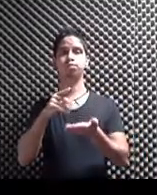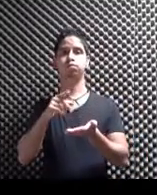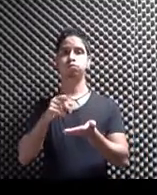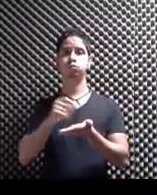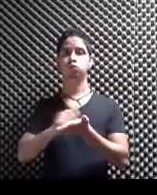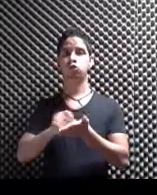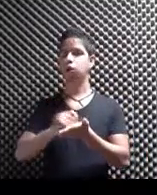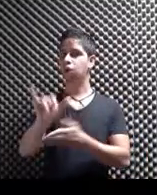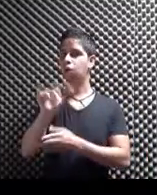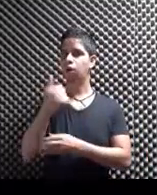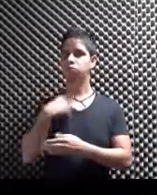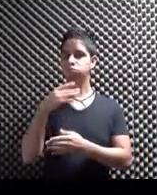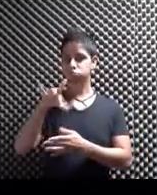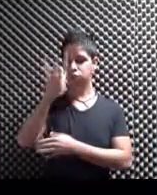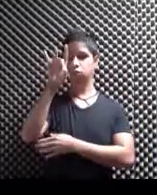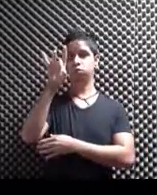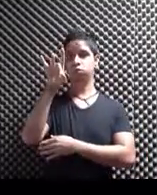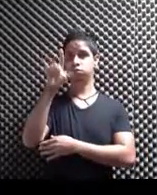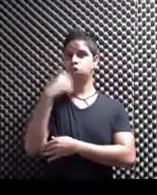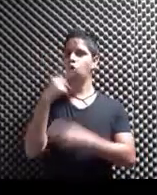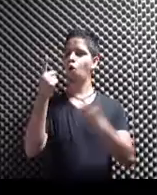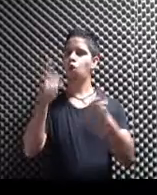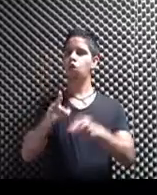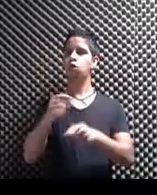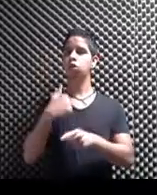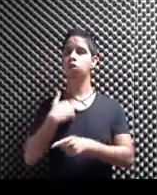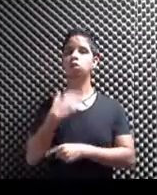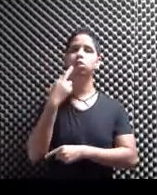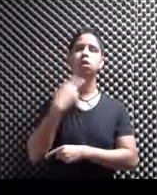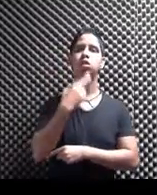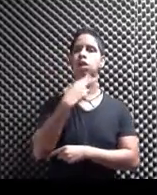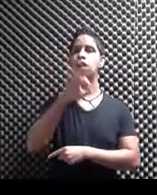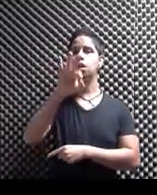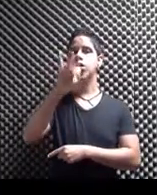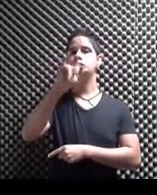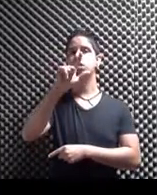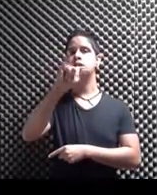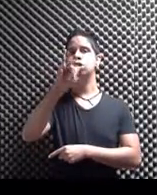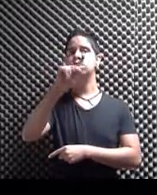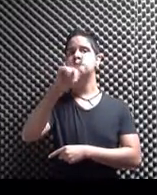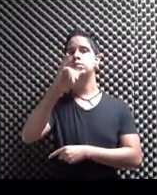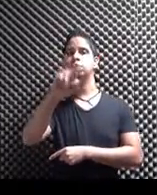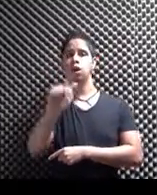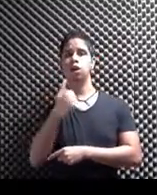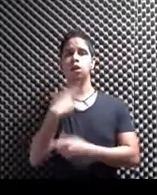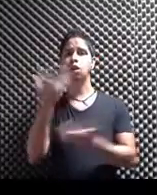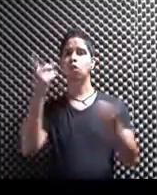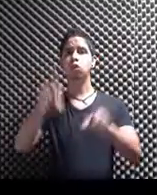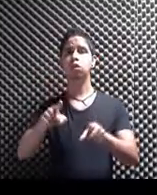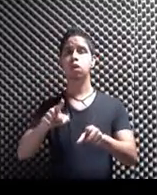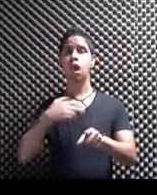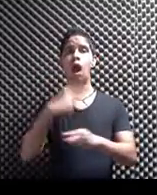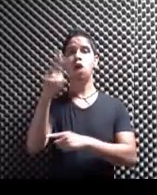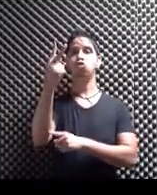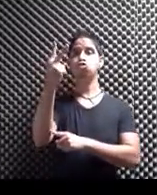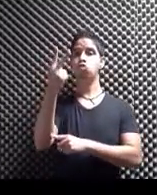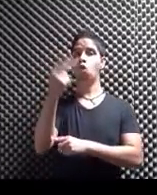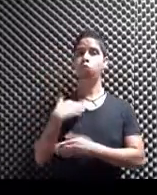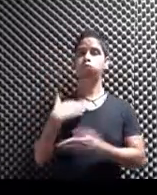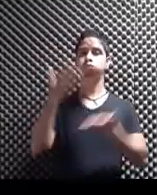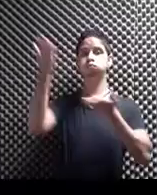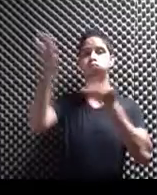bueno. Adivina qué pasa en un restaurante, mira qué cosa, en Filipinas. Cuéntamelo. Que hay dos meseros sordos.